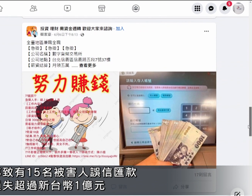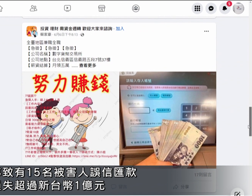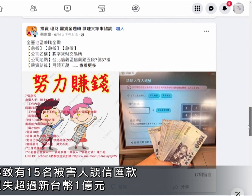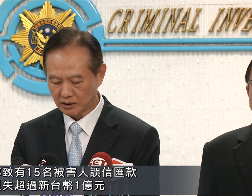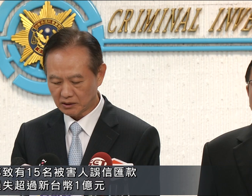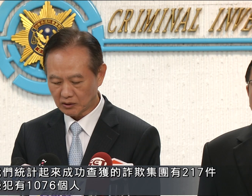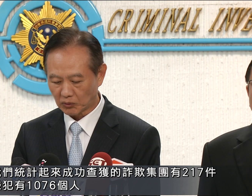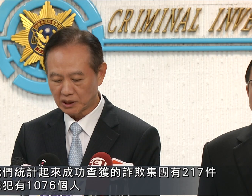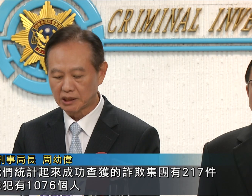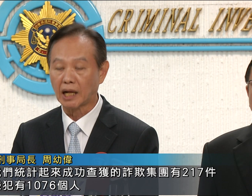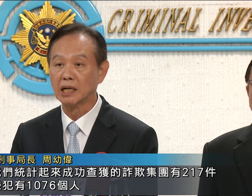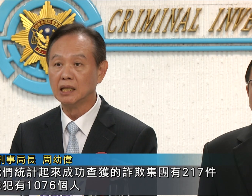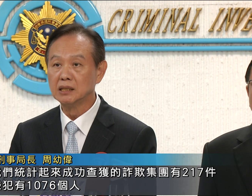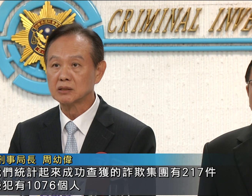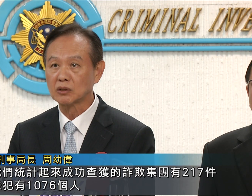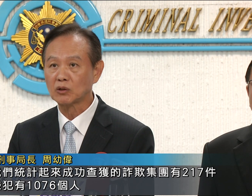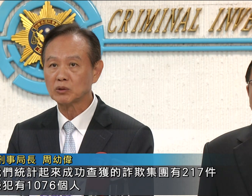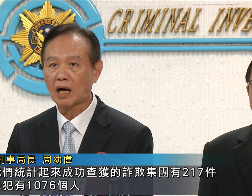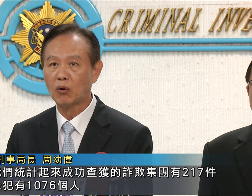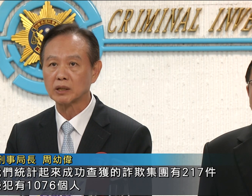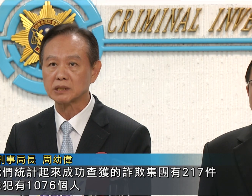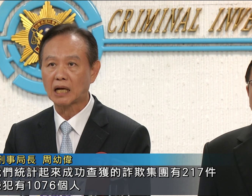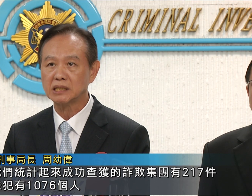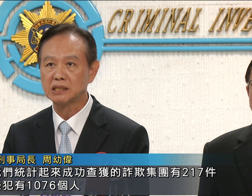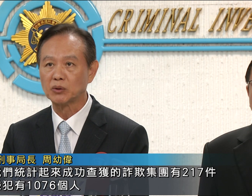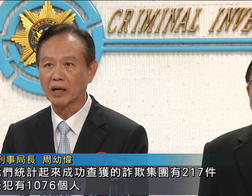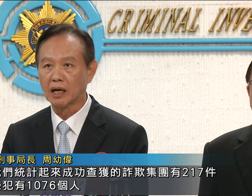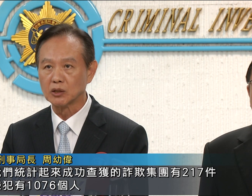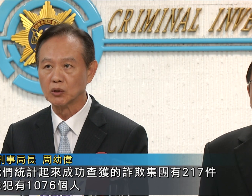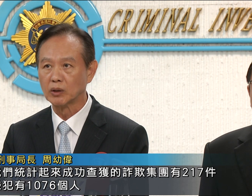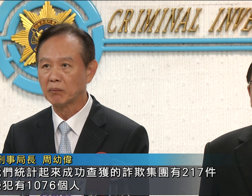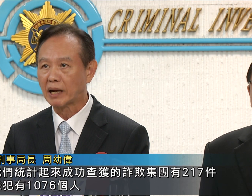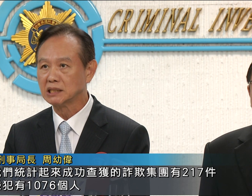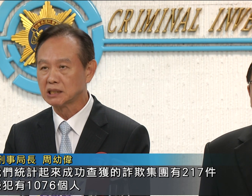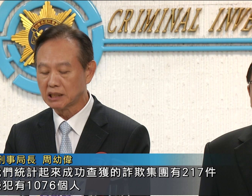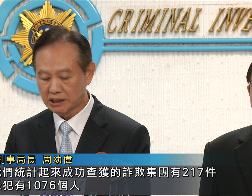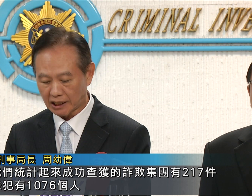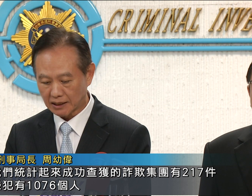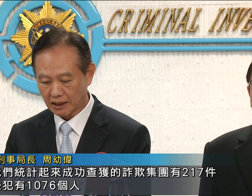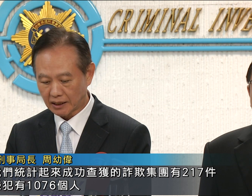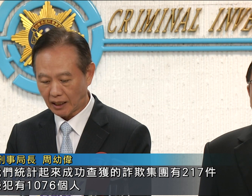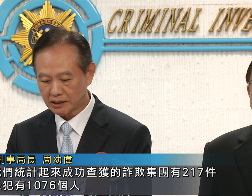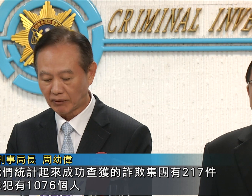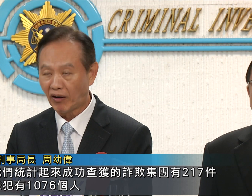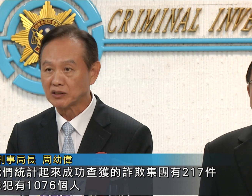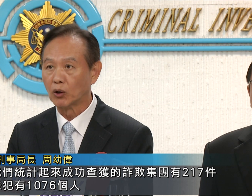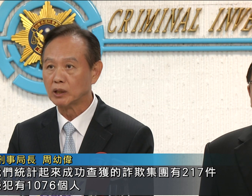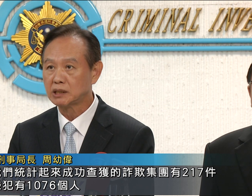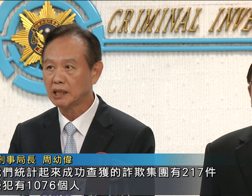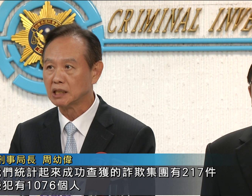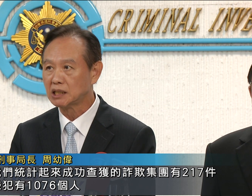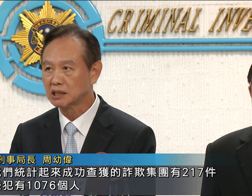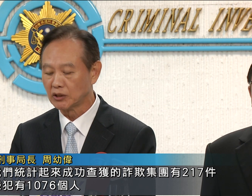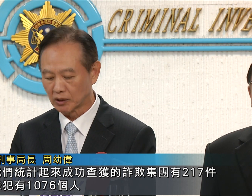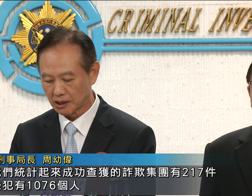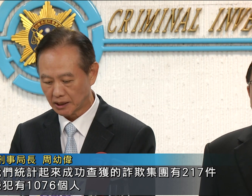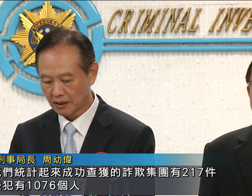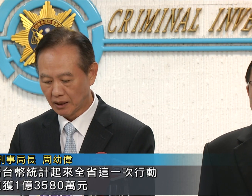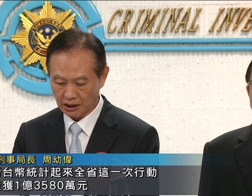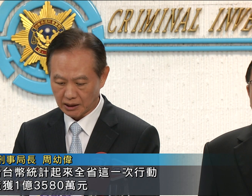我们统计起来呢，成功查获的诈欺集团呢，有217件。那嫌犯有1076个人，那